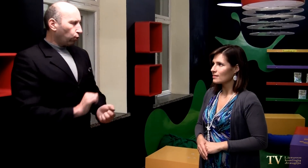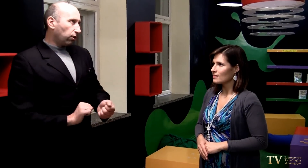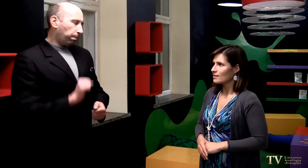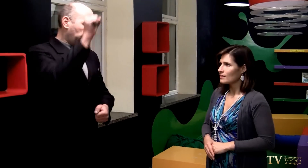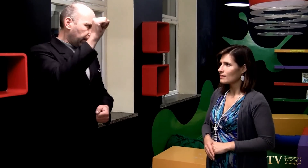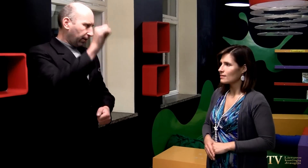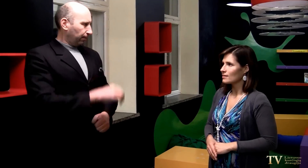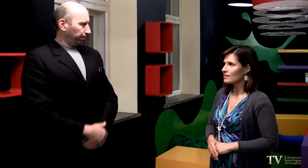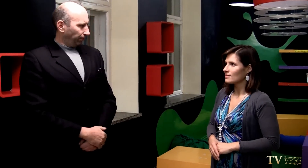žmogus.